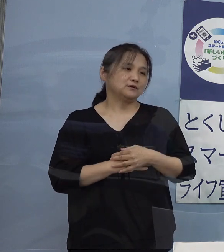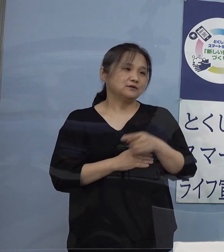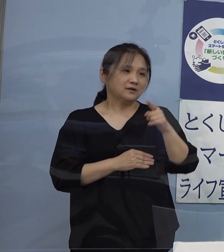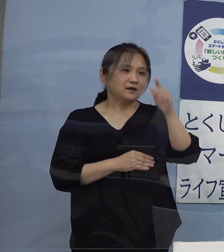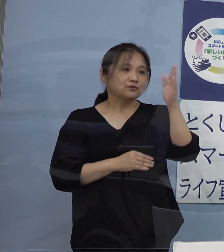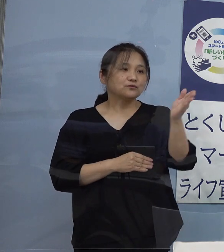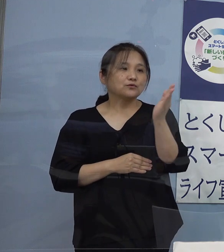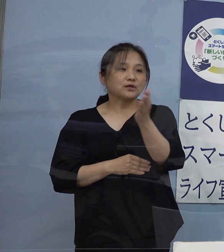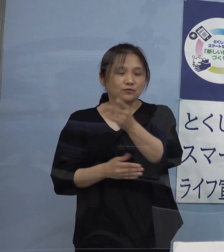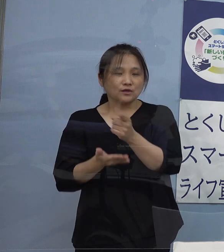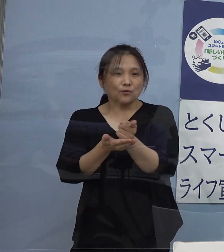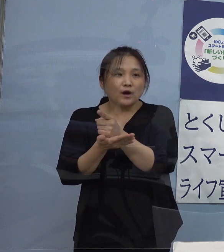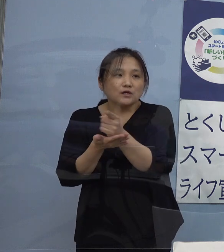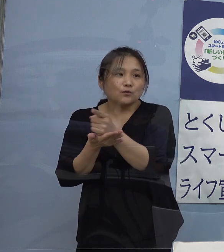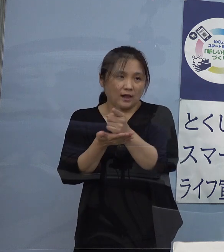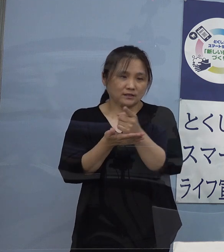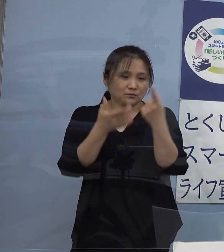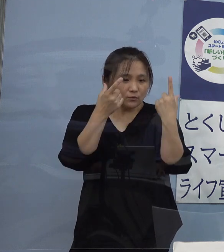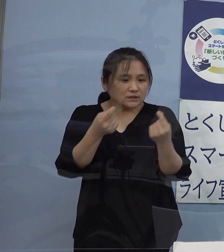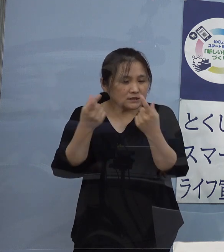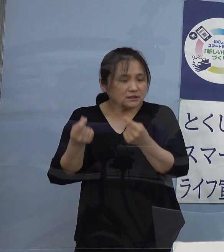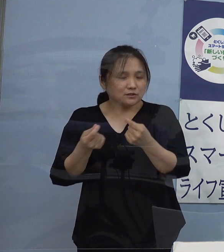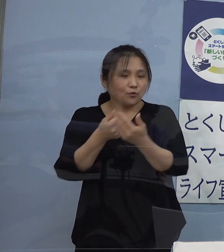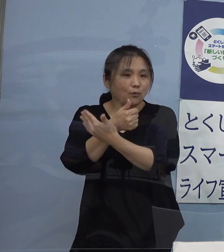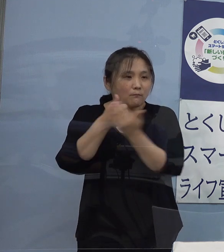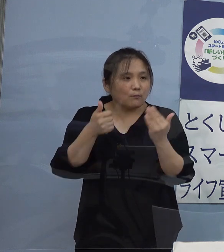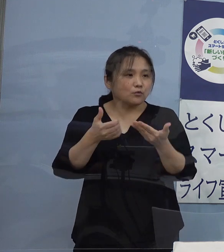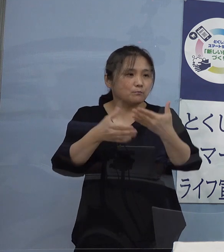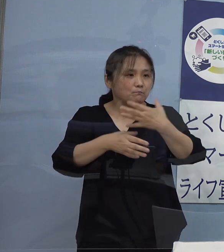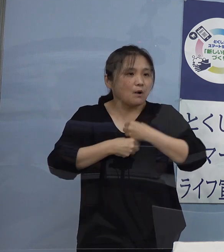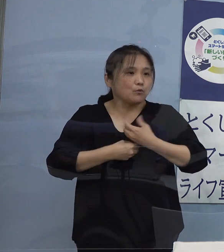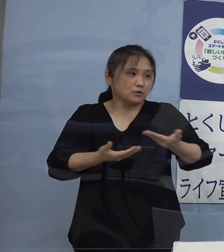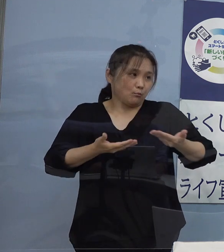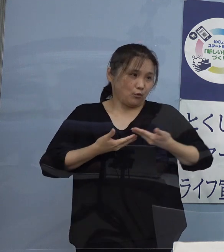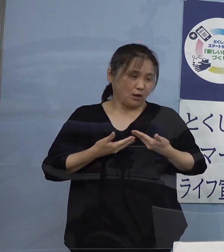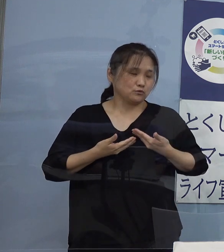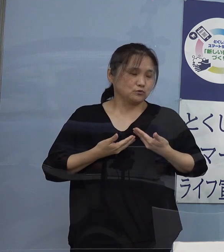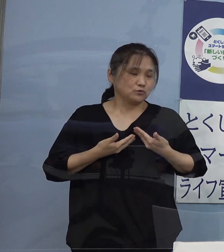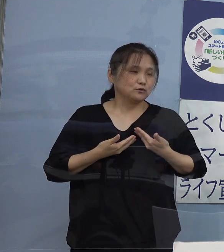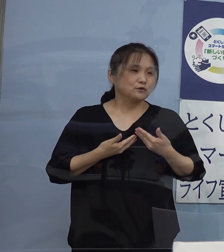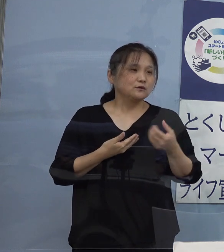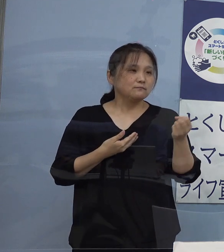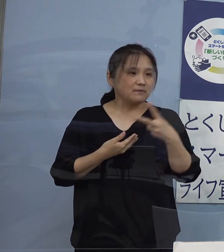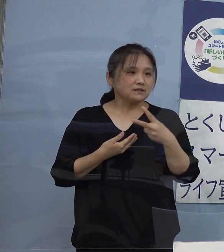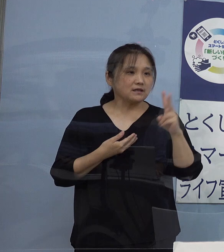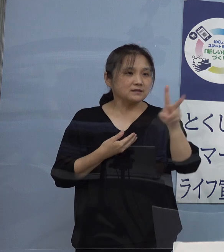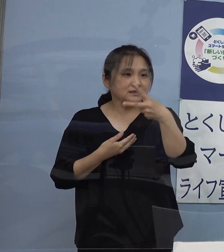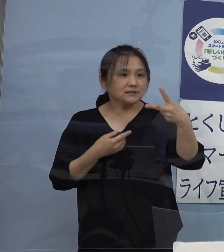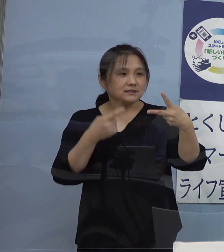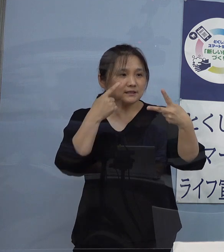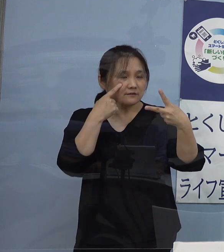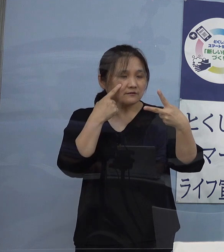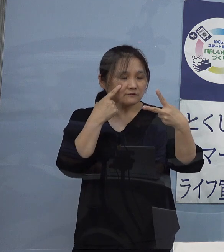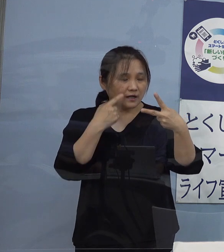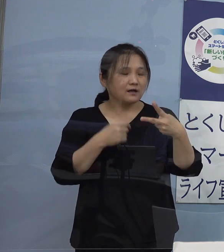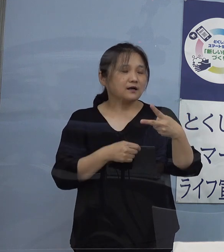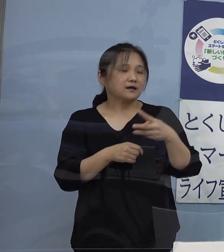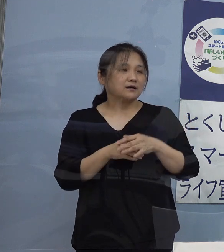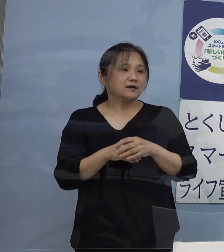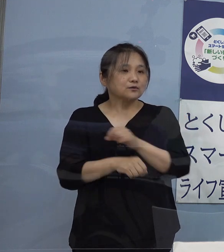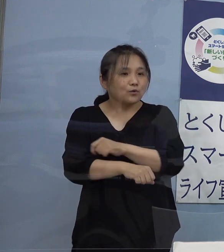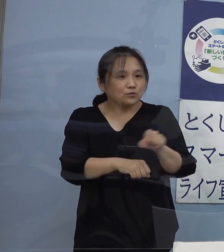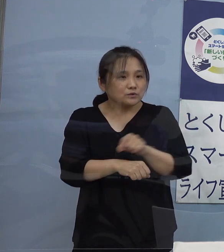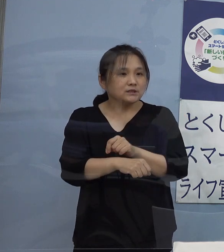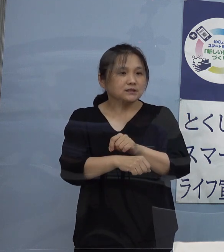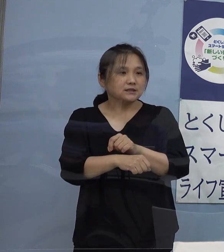ね、こうしたものをやはりきっちりと守っていただく必要があるのではないか。また二次的な防御として、特に昼カラオケは